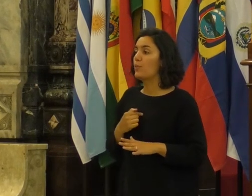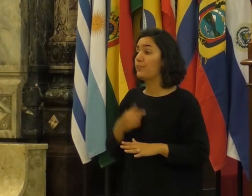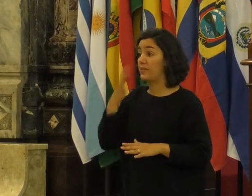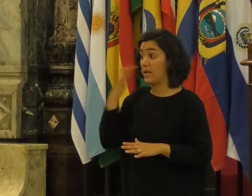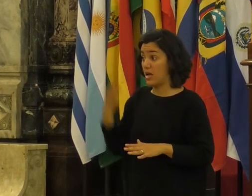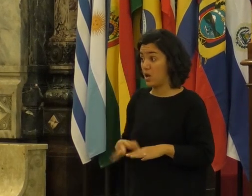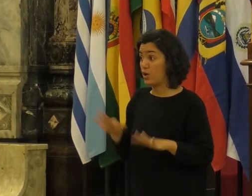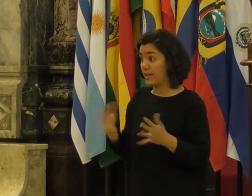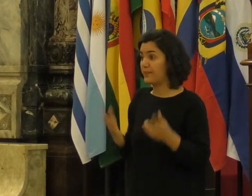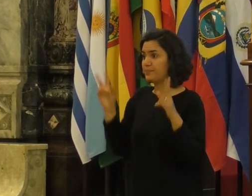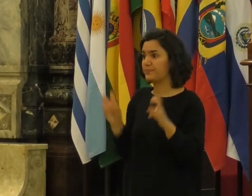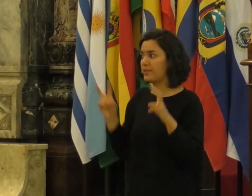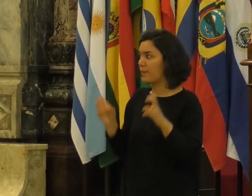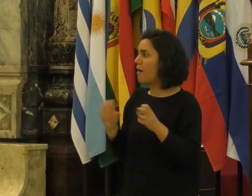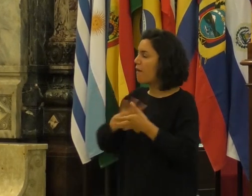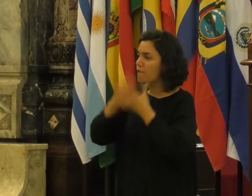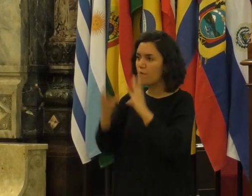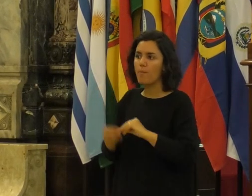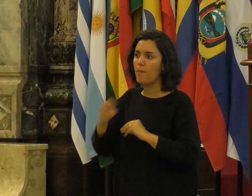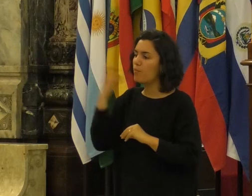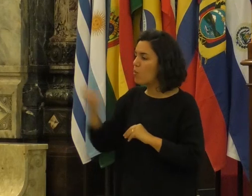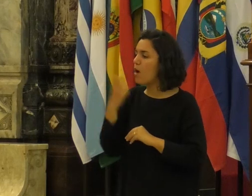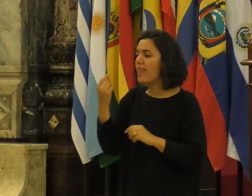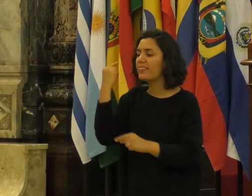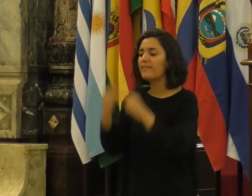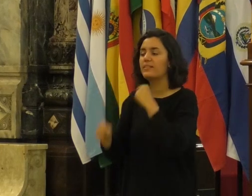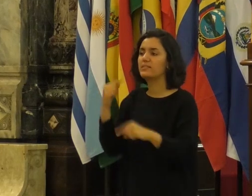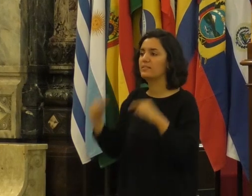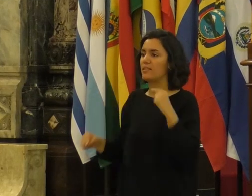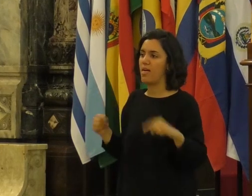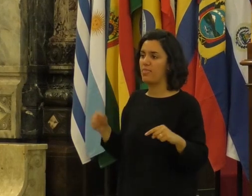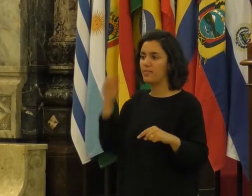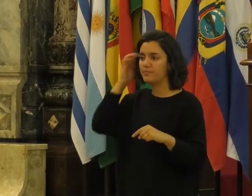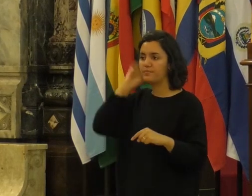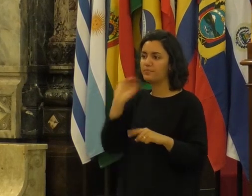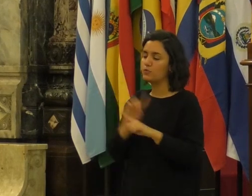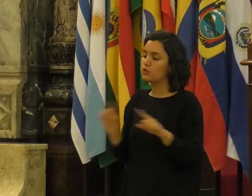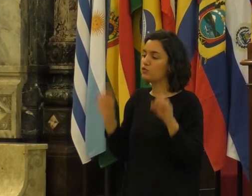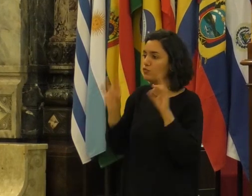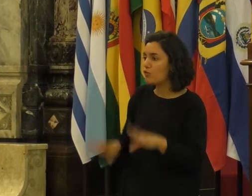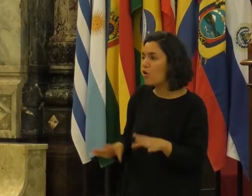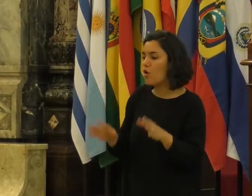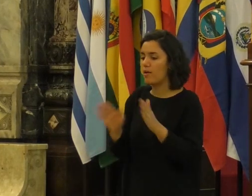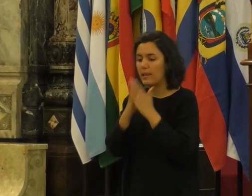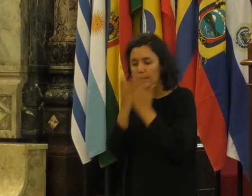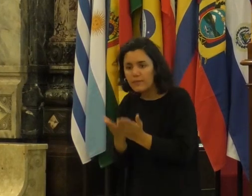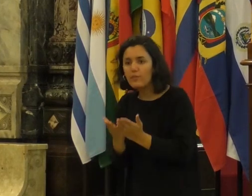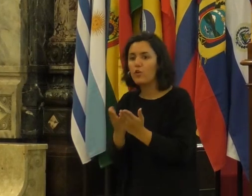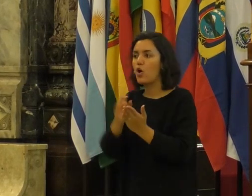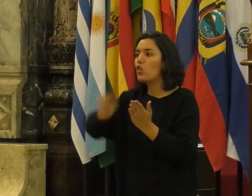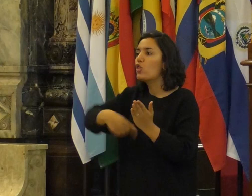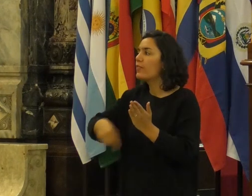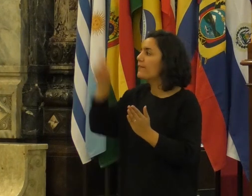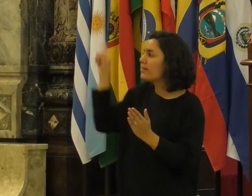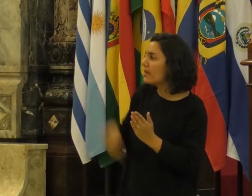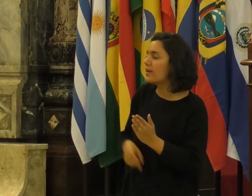creo que hay que tratar por todos los medios de buscar una diversidad, no solo en la literatura o en la fuente, sino en